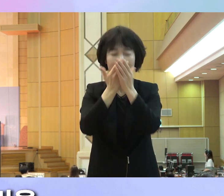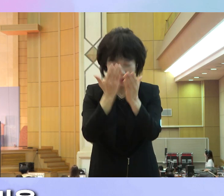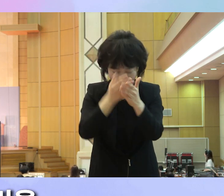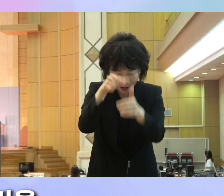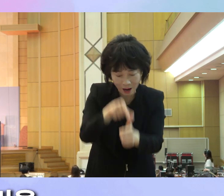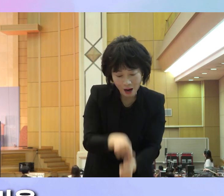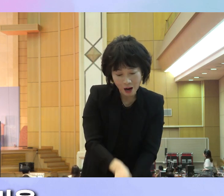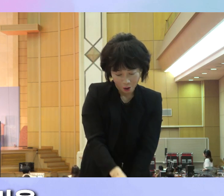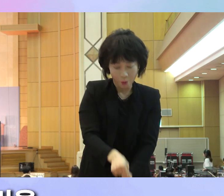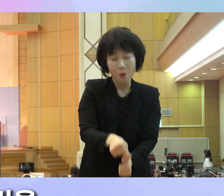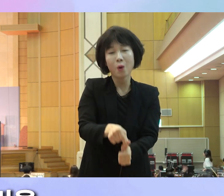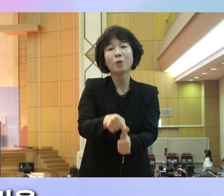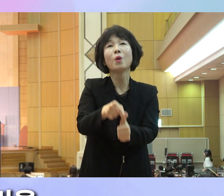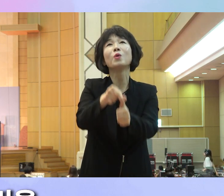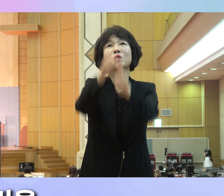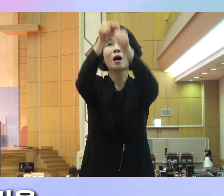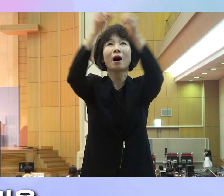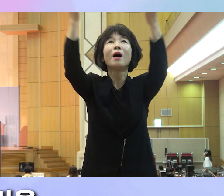호산나